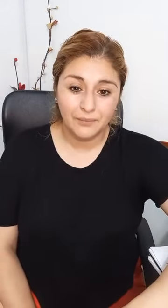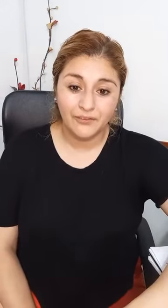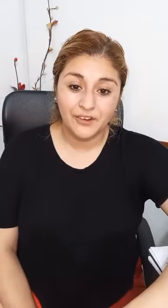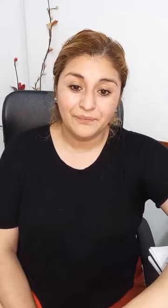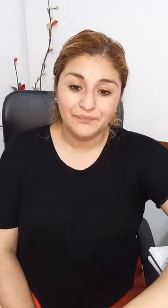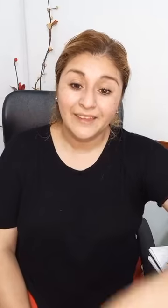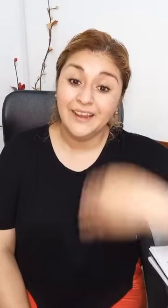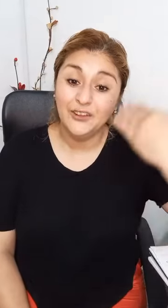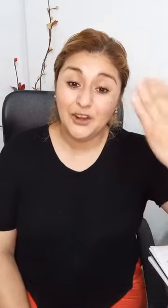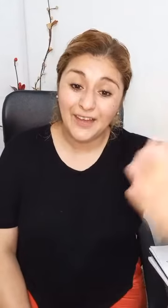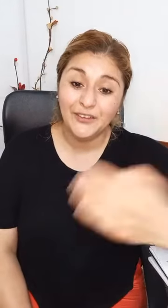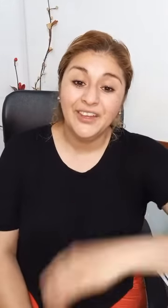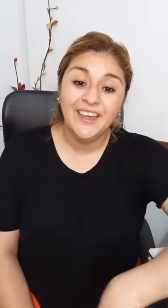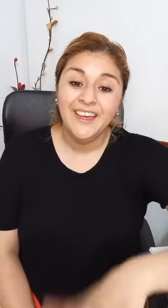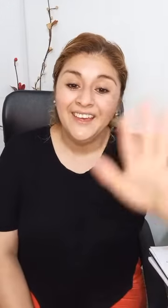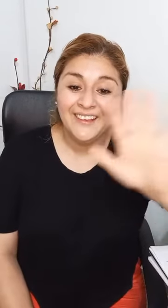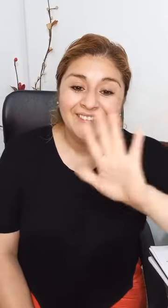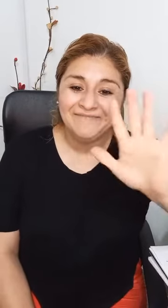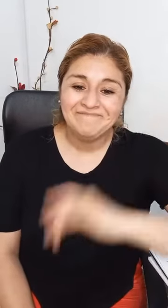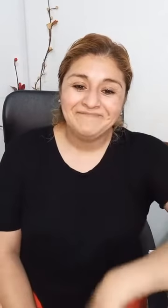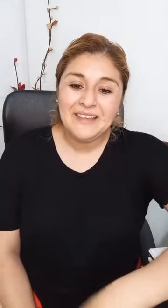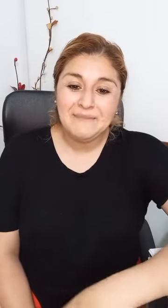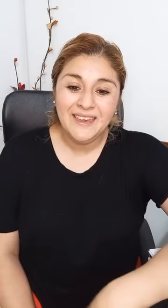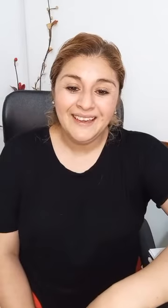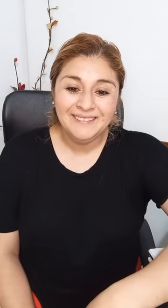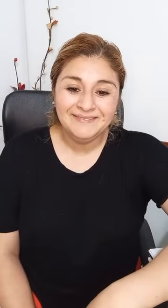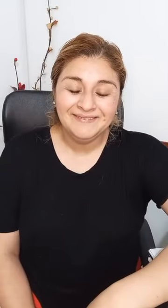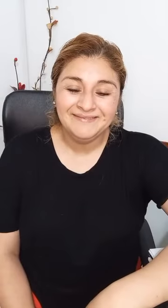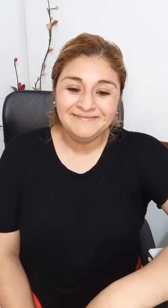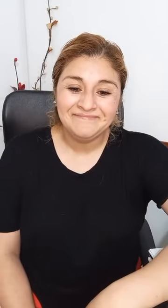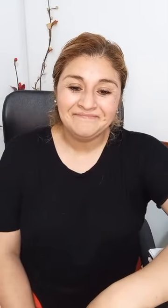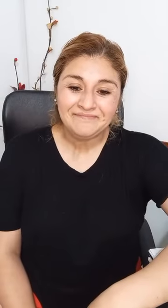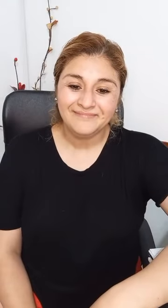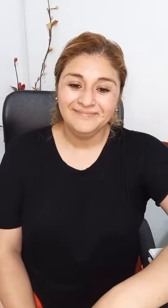corríganme, por favor. Desde el otro lado. Amiga.